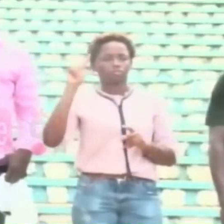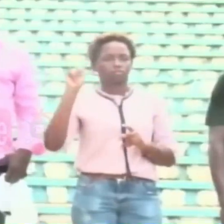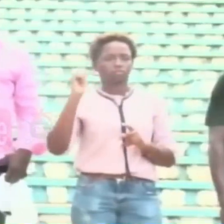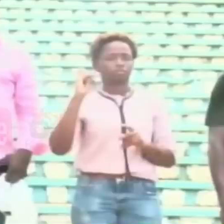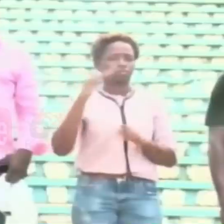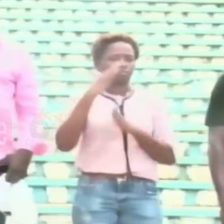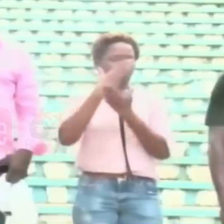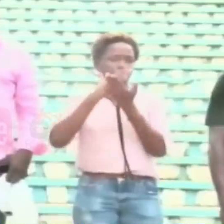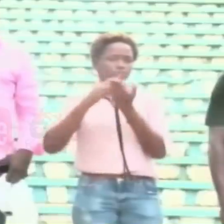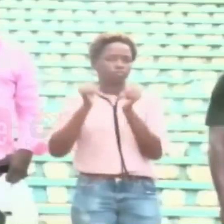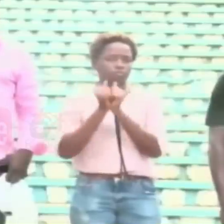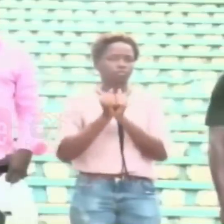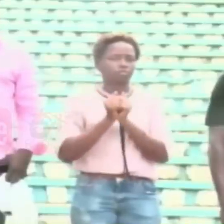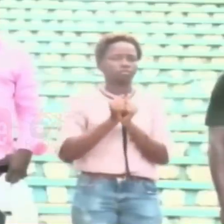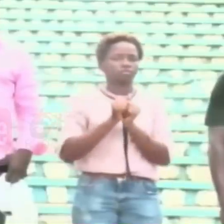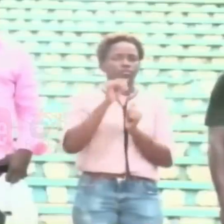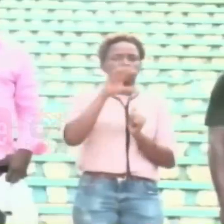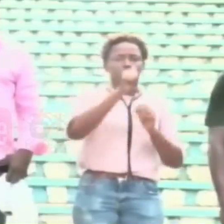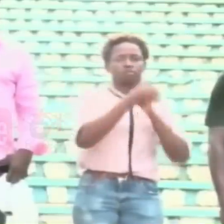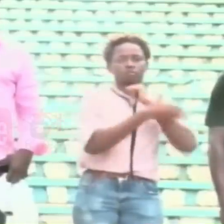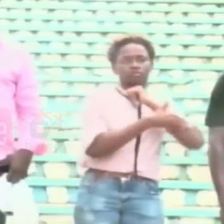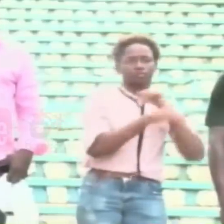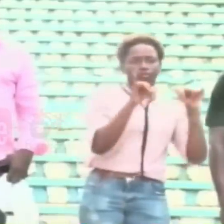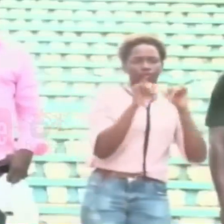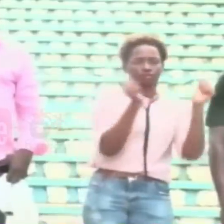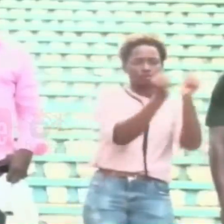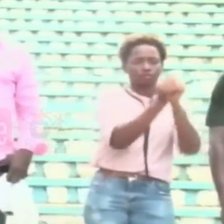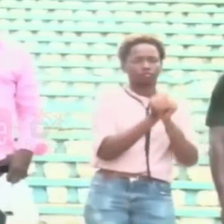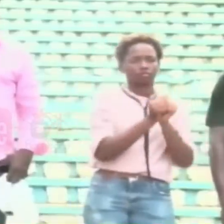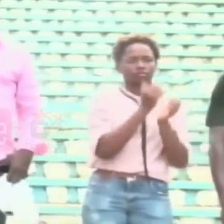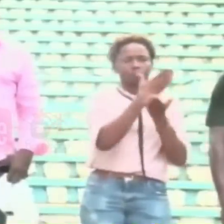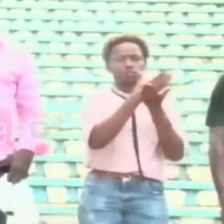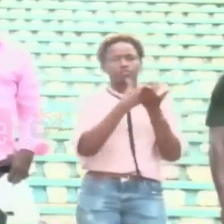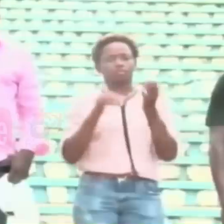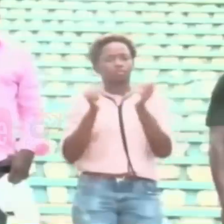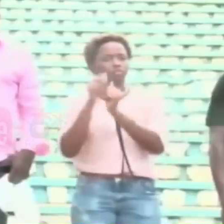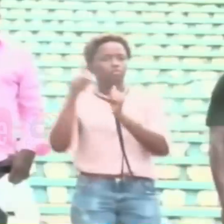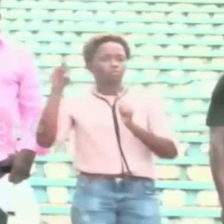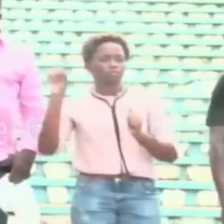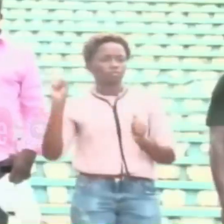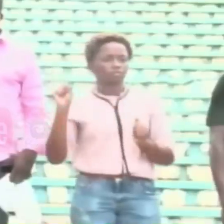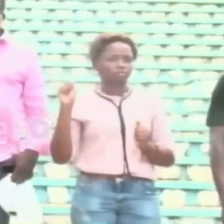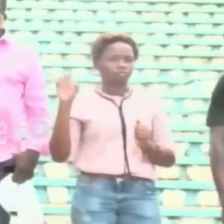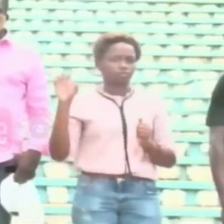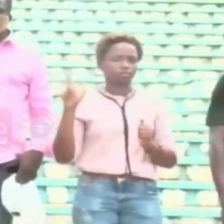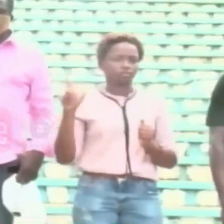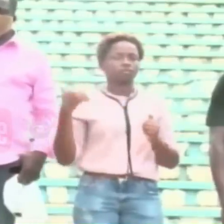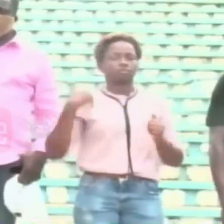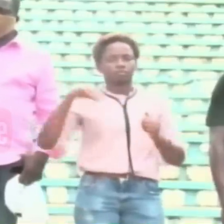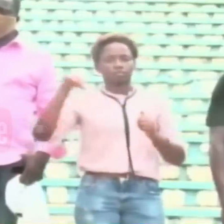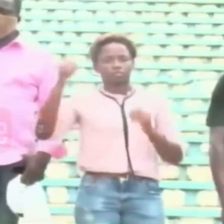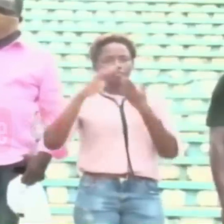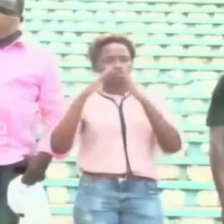avec Beaumont. Les limitrophes avec Campérin. Les limitrophes avec Pestel. Je crois que l'autre